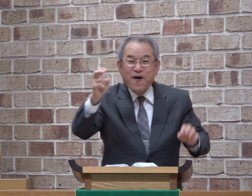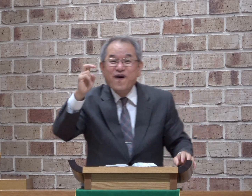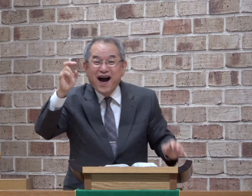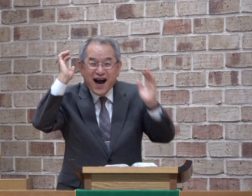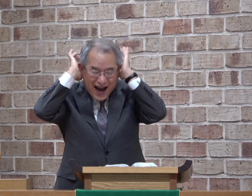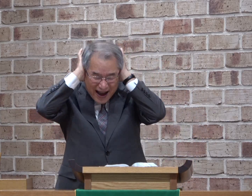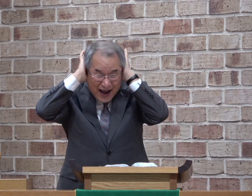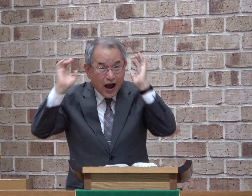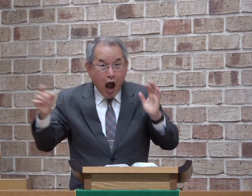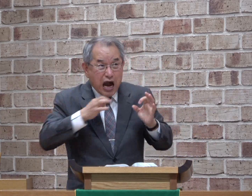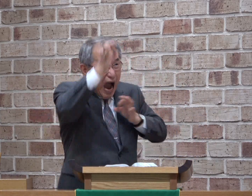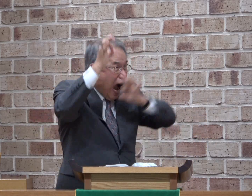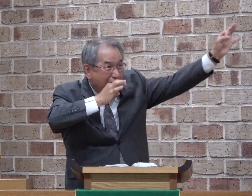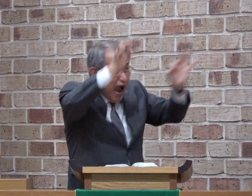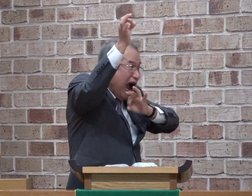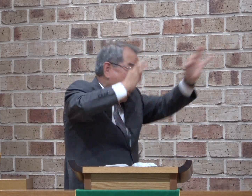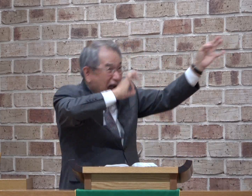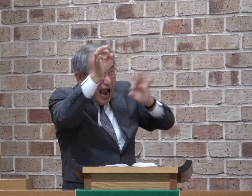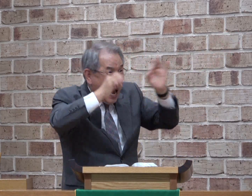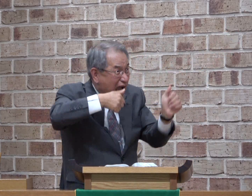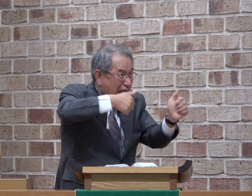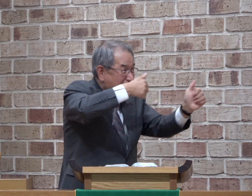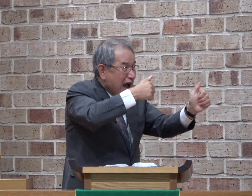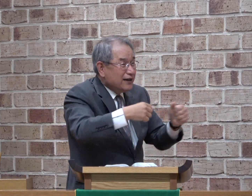귀가 아주 그냥 아팠을 것입니다.